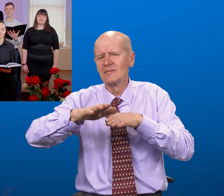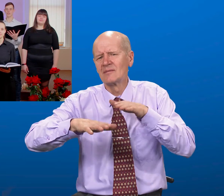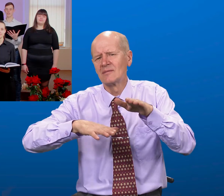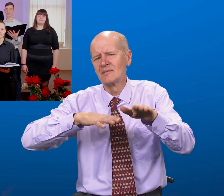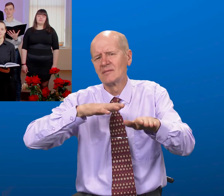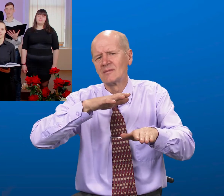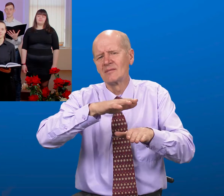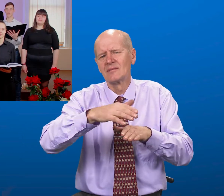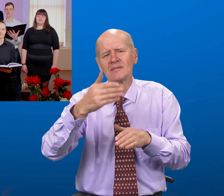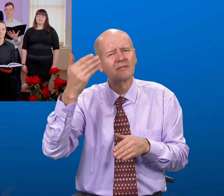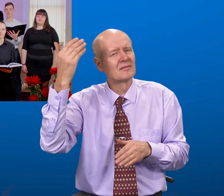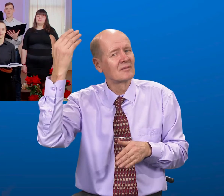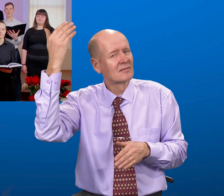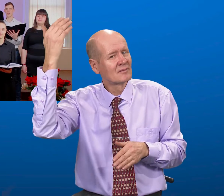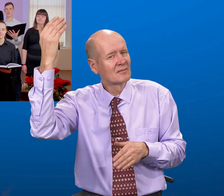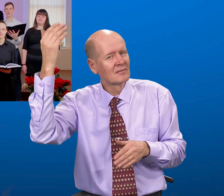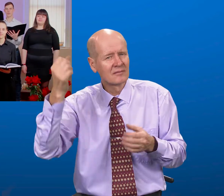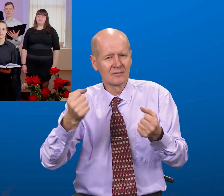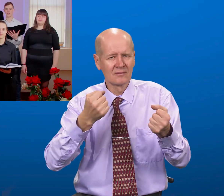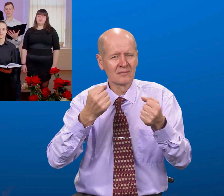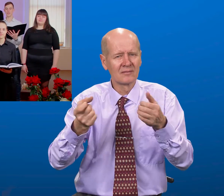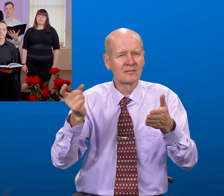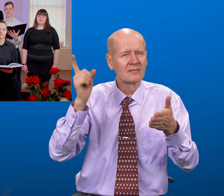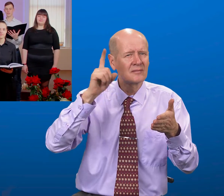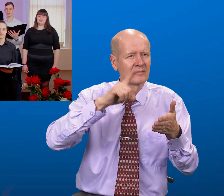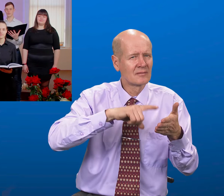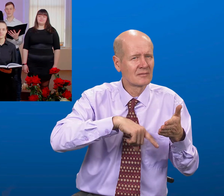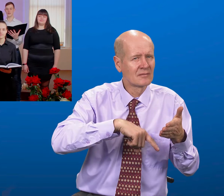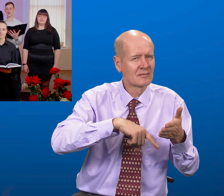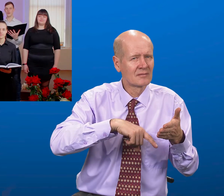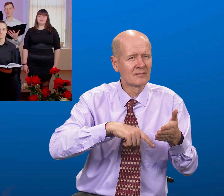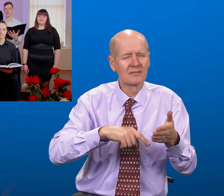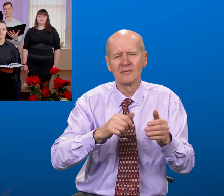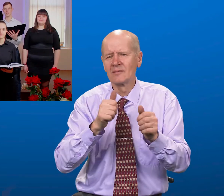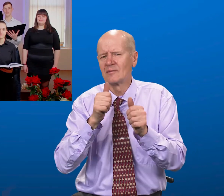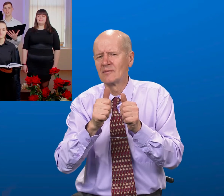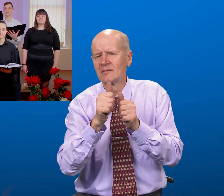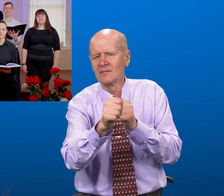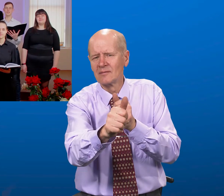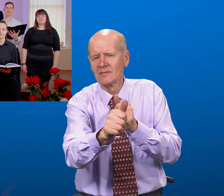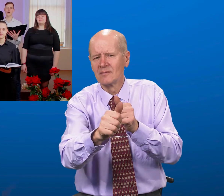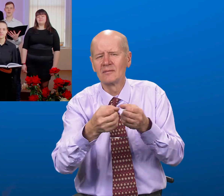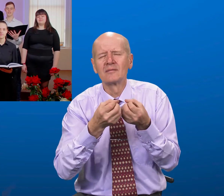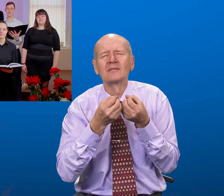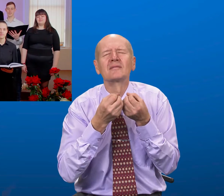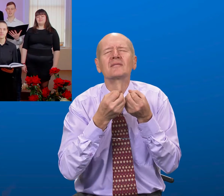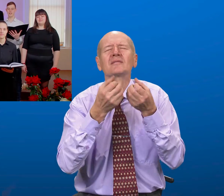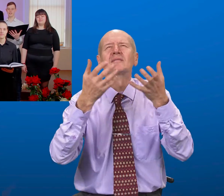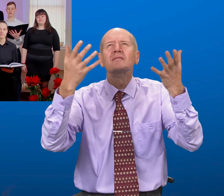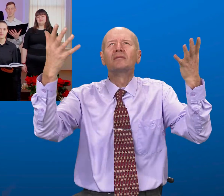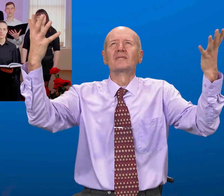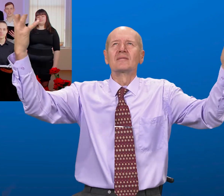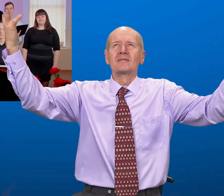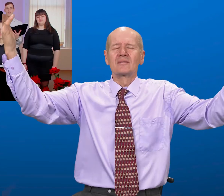вечный свет. Твердо верю я, впереди